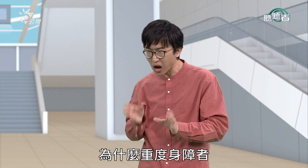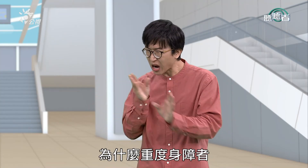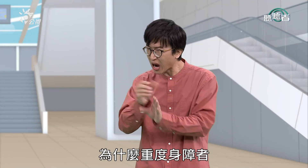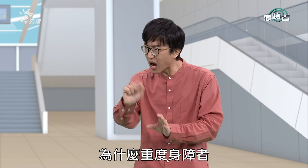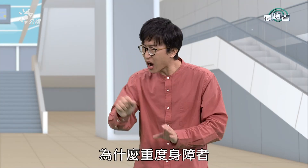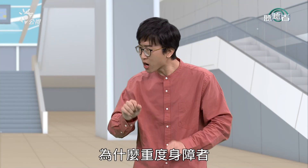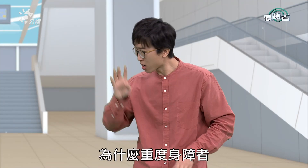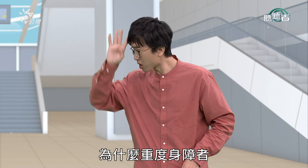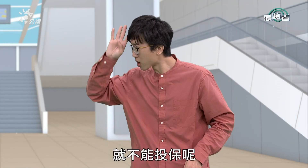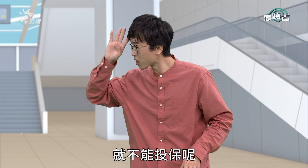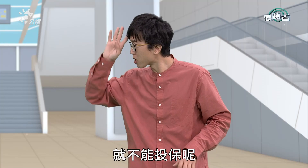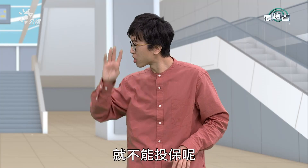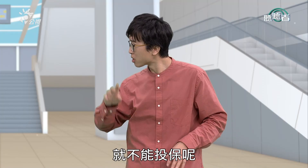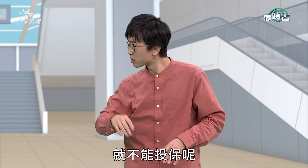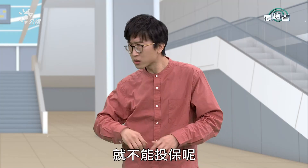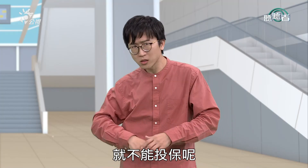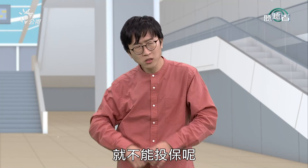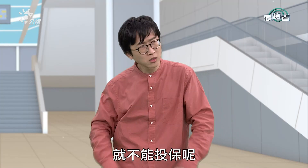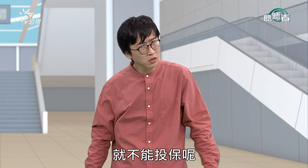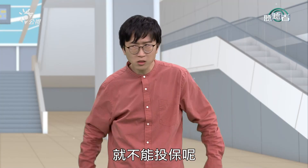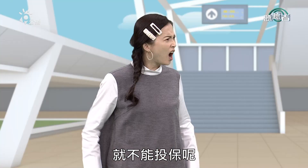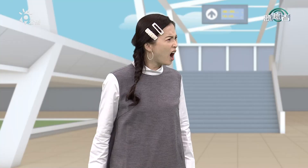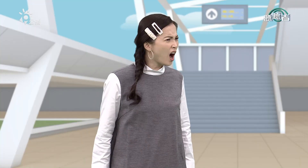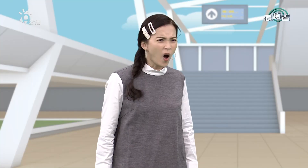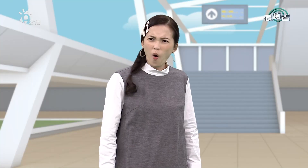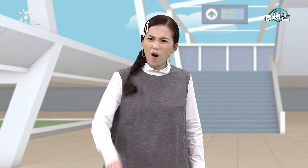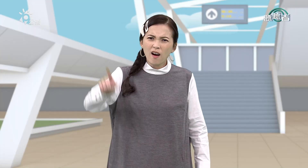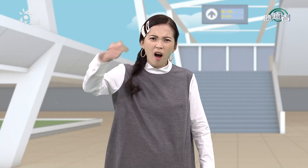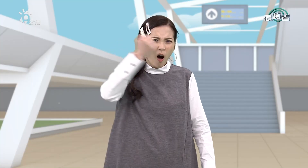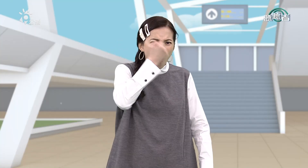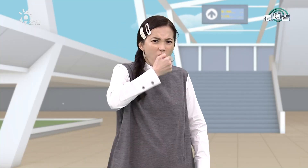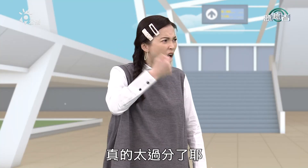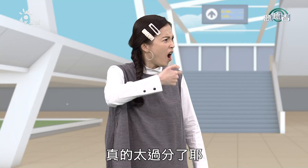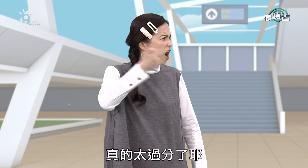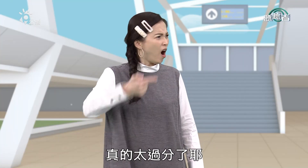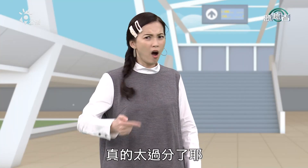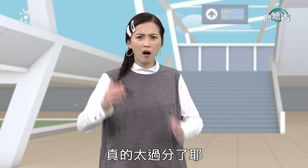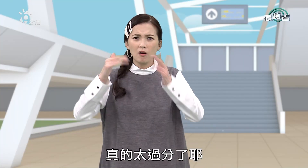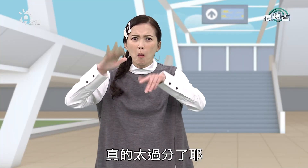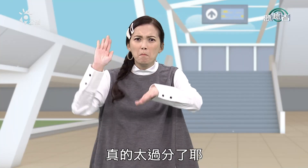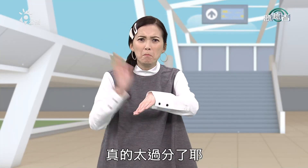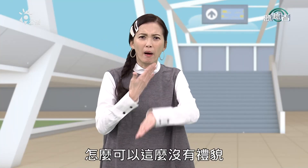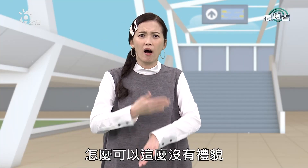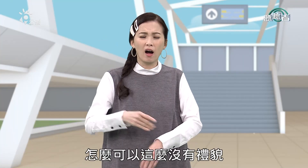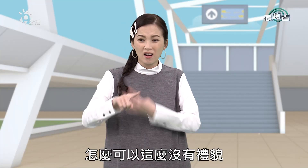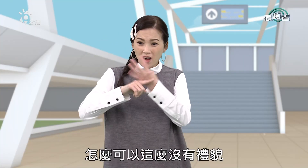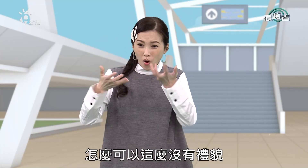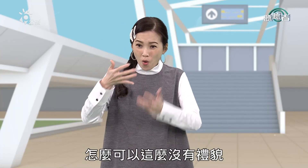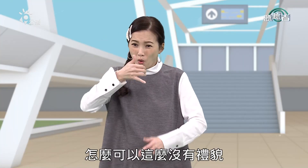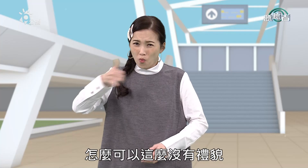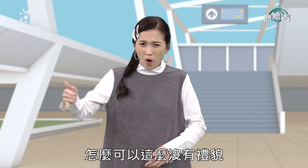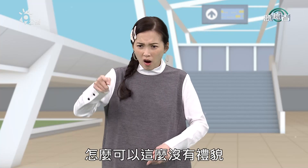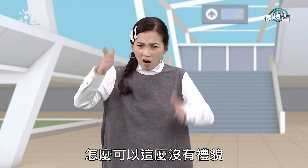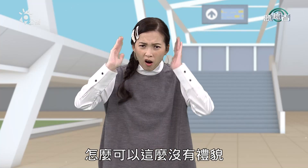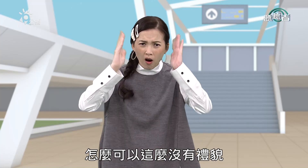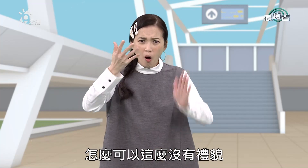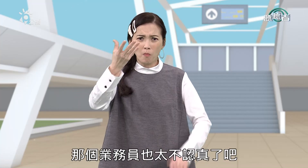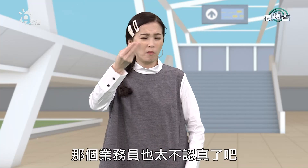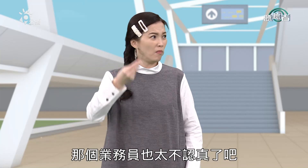什么重度身障者就不能投保呢？哎呀， 真的太过分了，怎么可以这么没有礼貌？那个